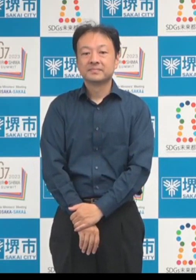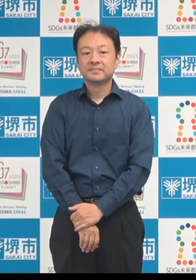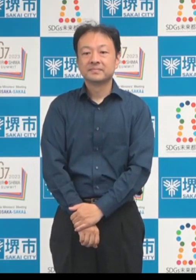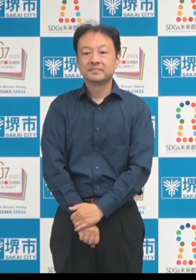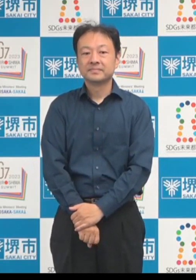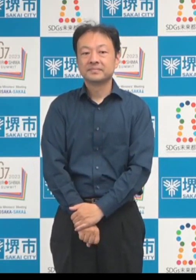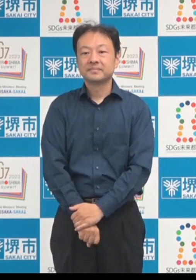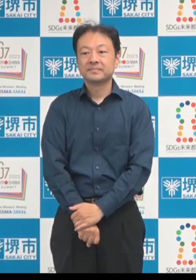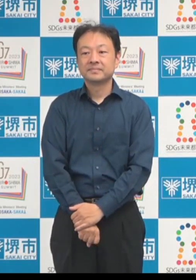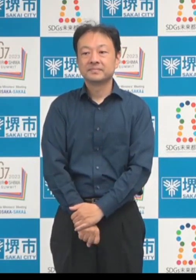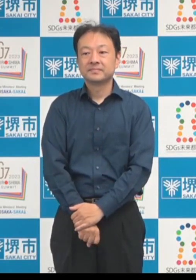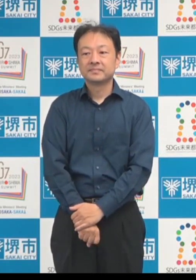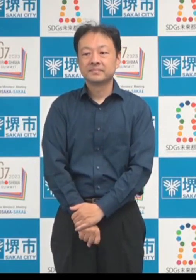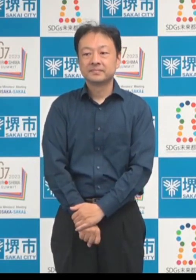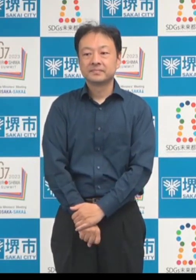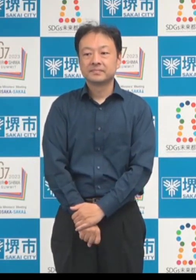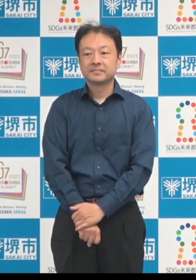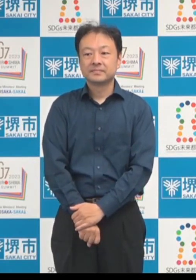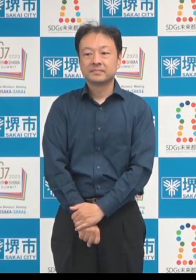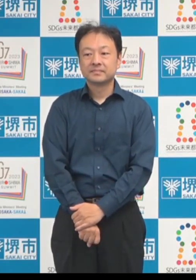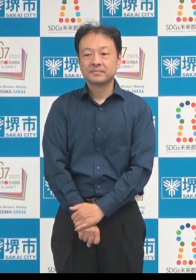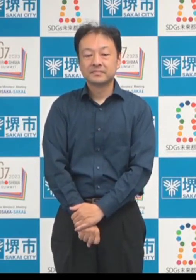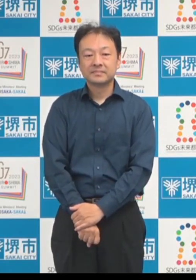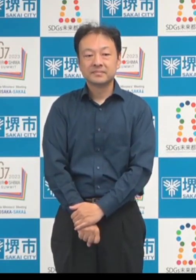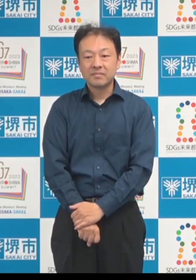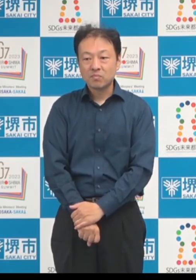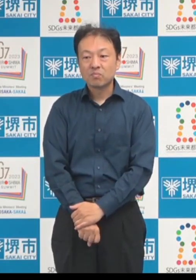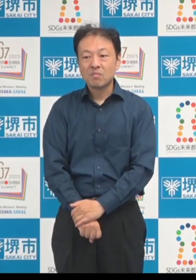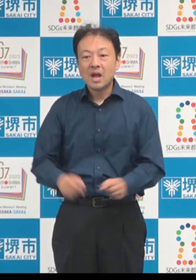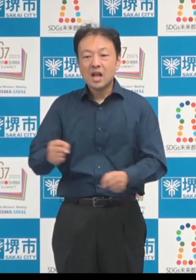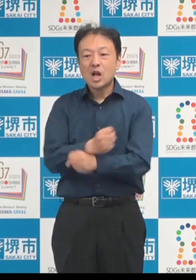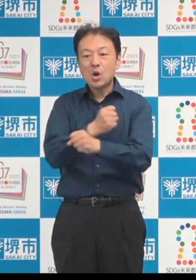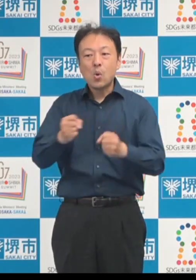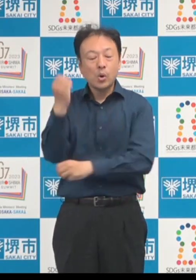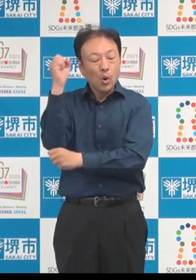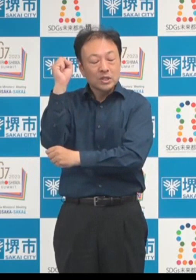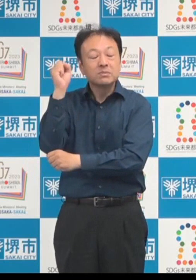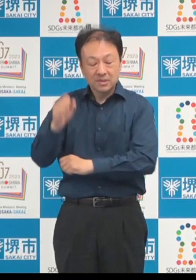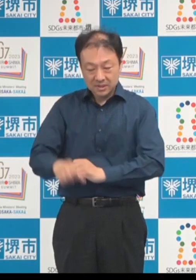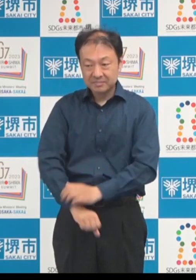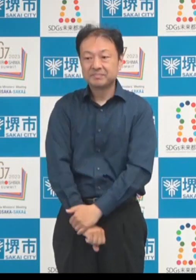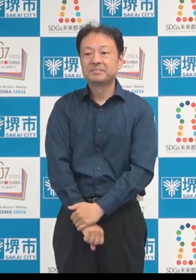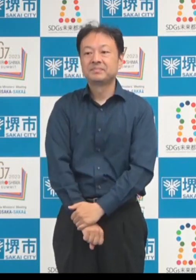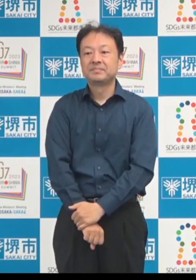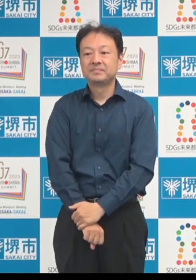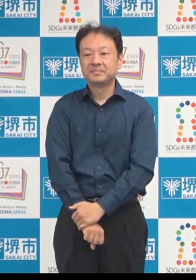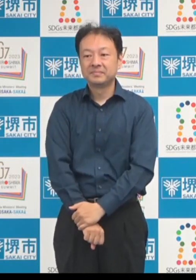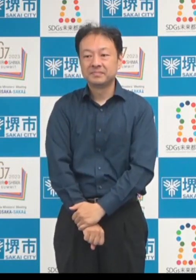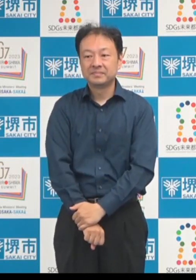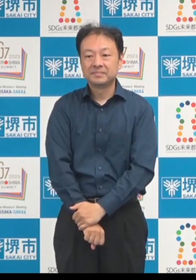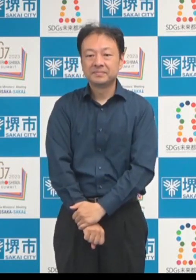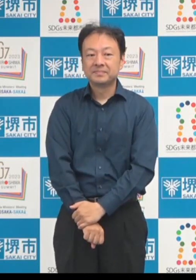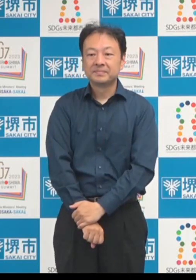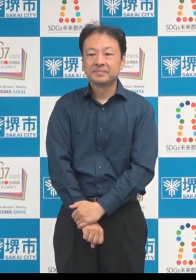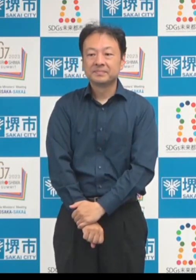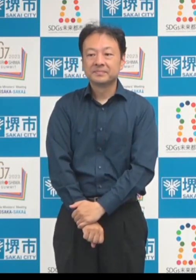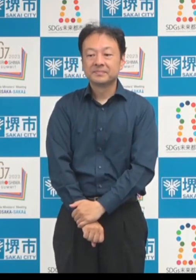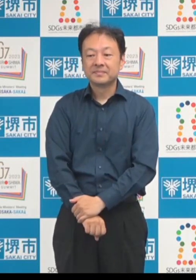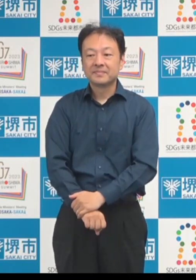はい、はい、それでは日刊工業新聞さん、よろしくお願いします。 はい、日刊工業新聞の小林です。